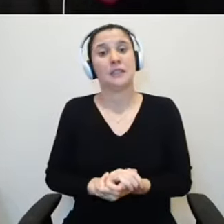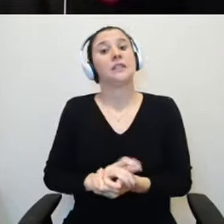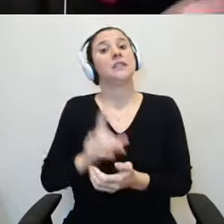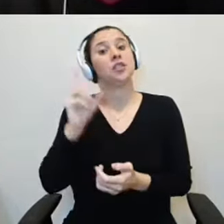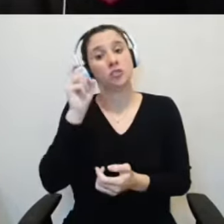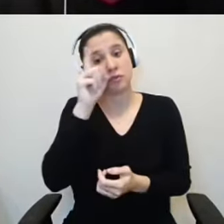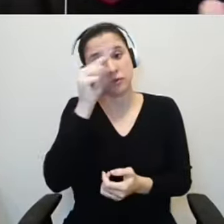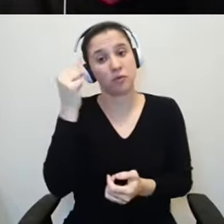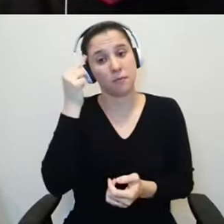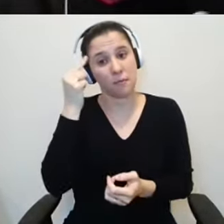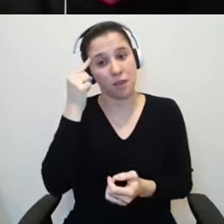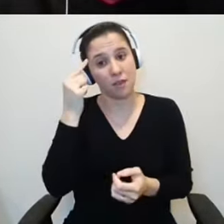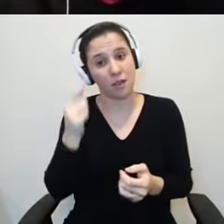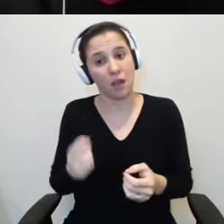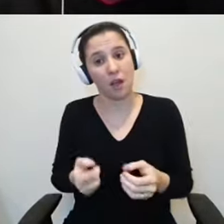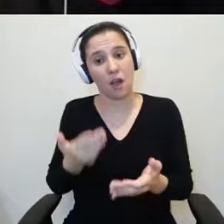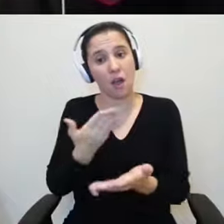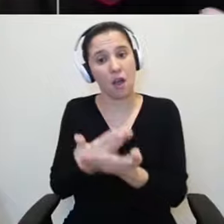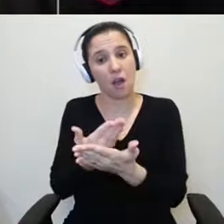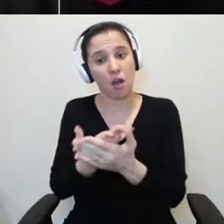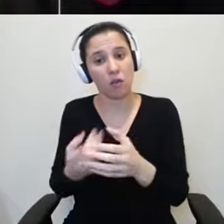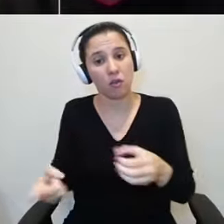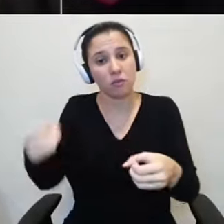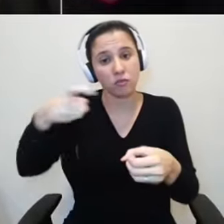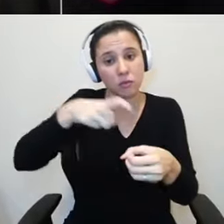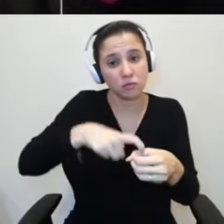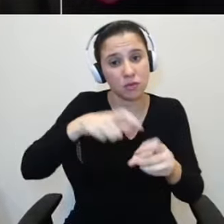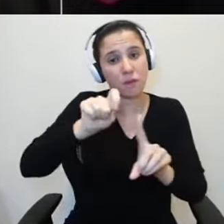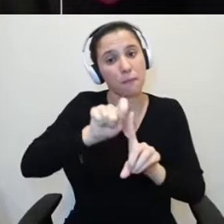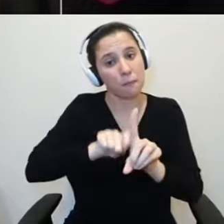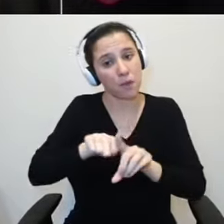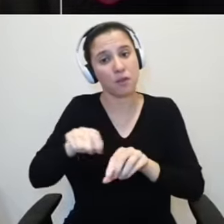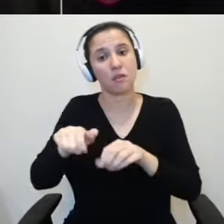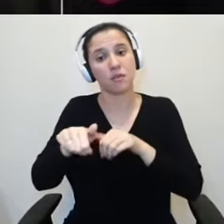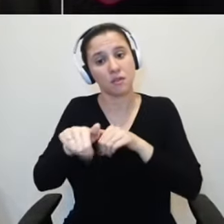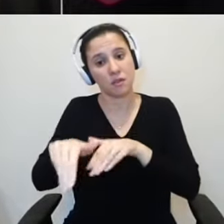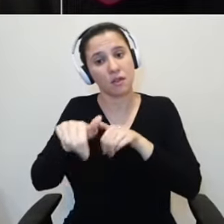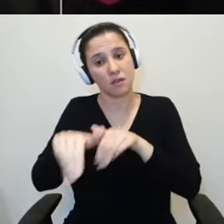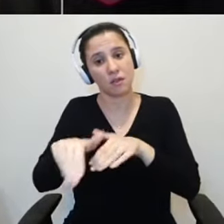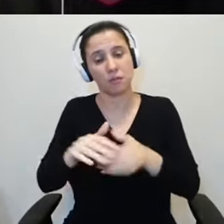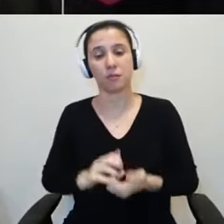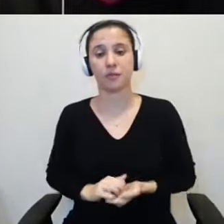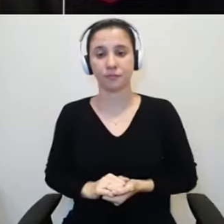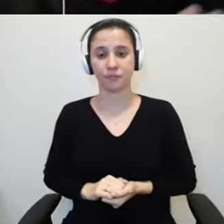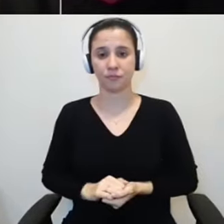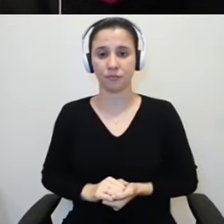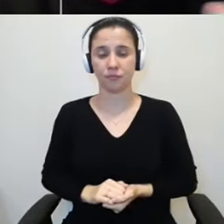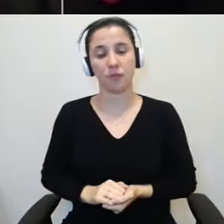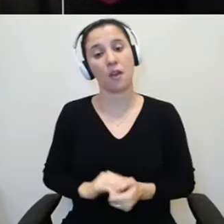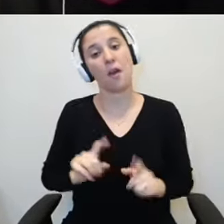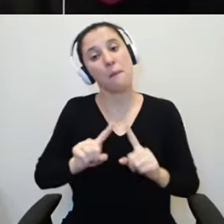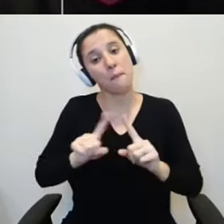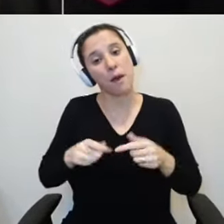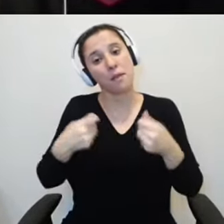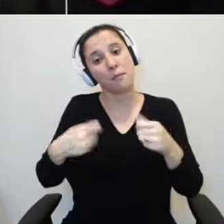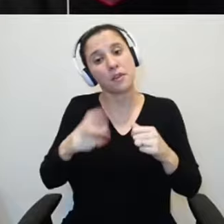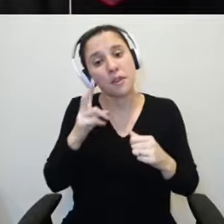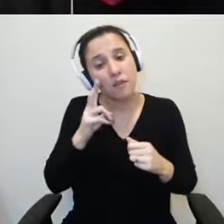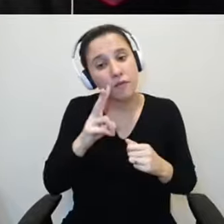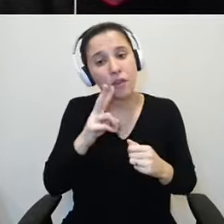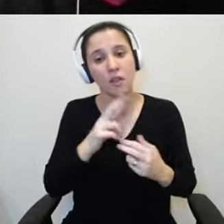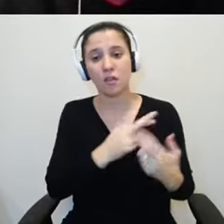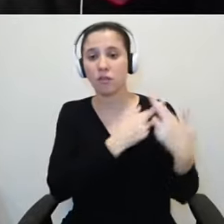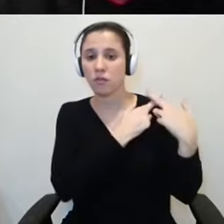terá. Claro que vai depender da evolução e das tomadas dos responsáveis aí pela saúde, tanto do estado quanto